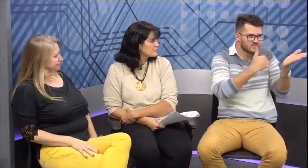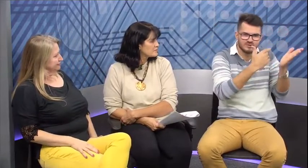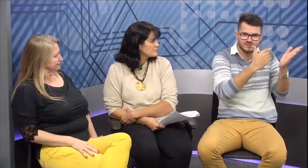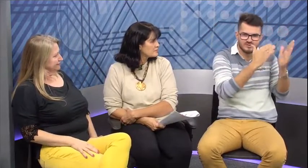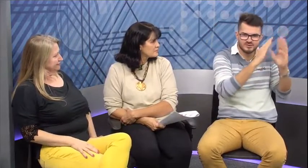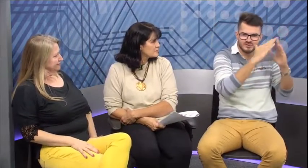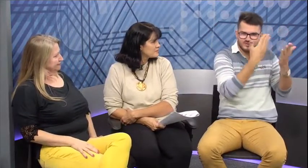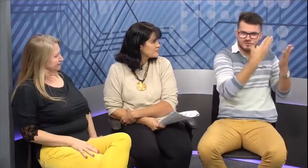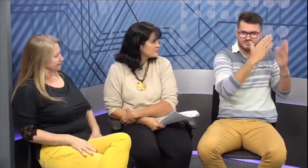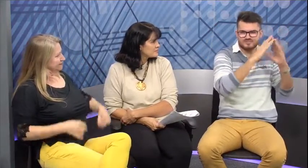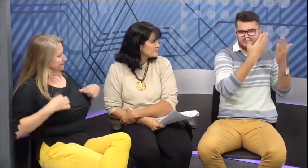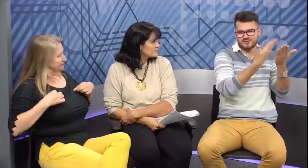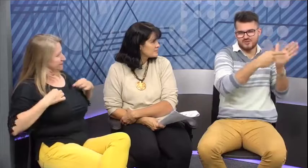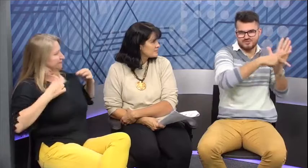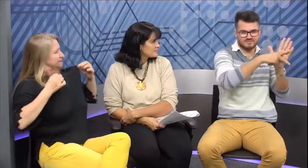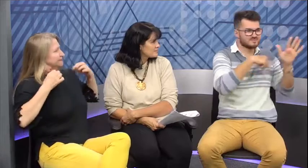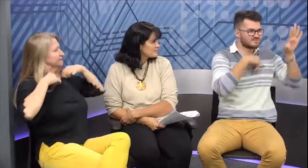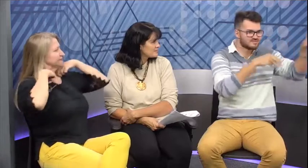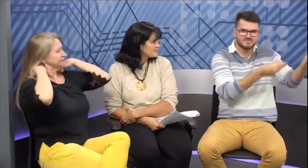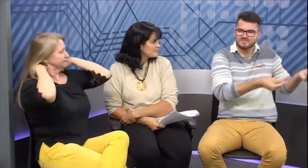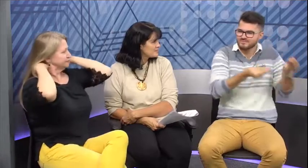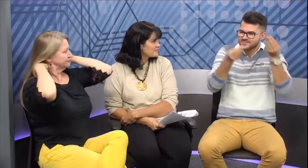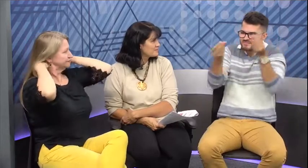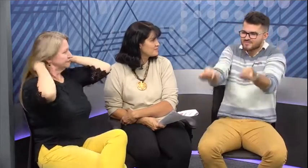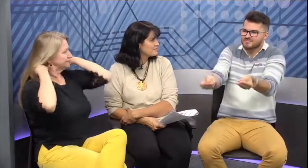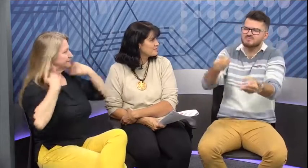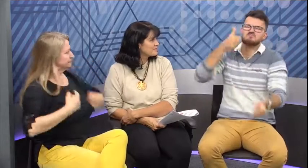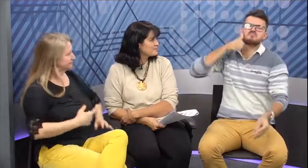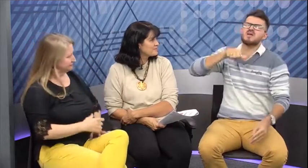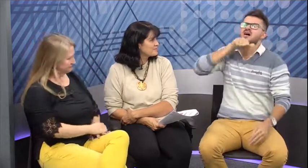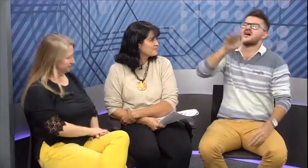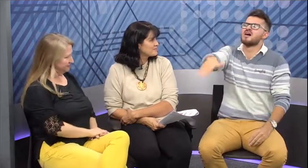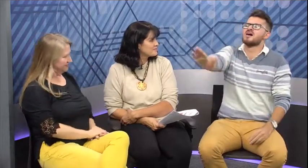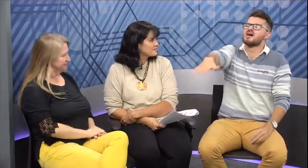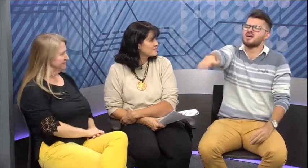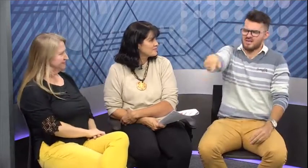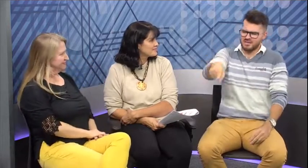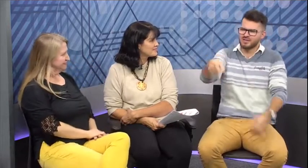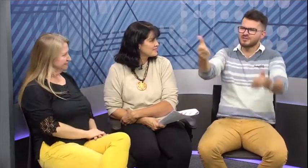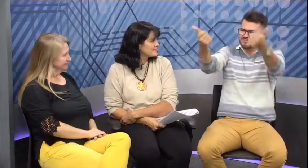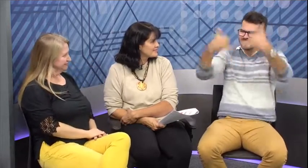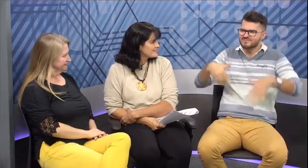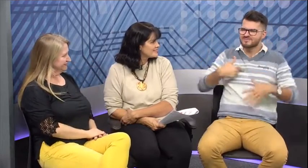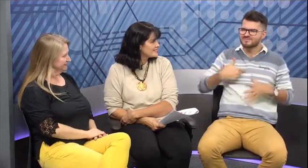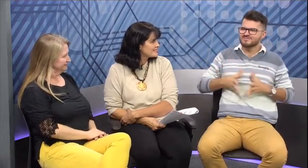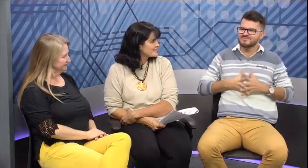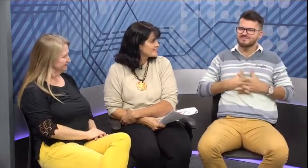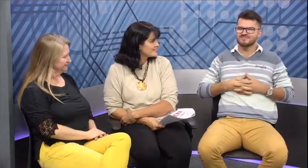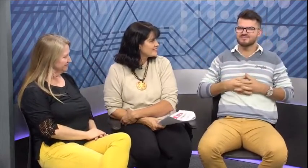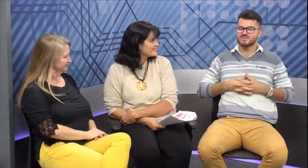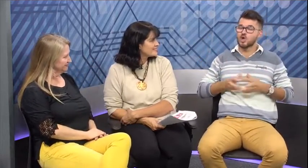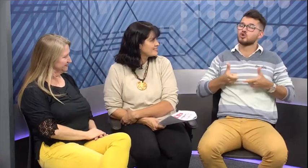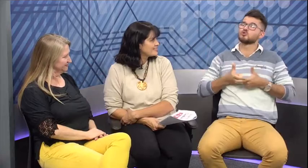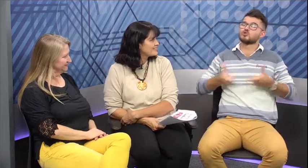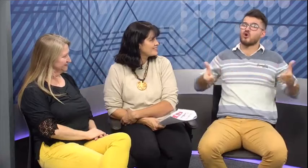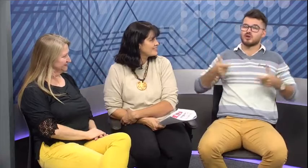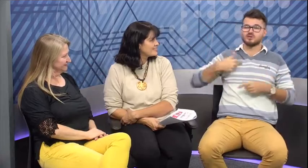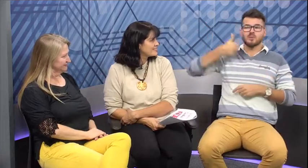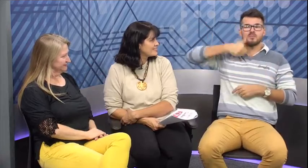peguei um livro, né, um livro da escola, e aí eu falei, mãe, me conta a história do livro.